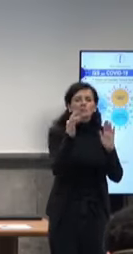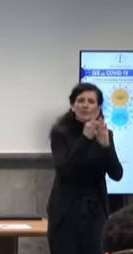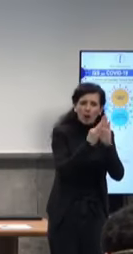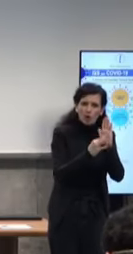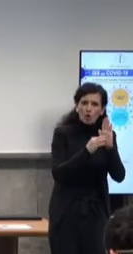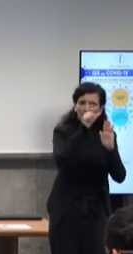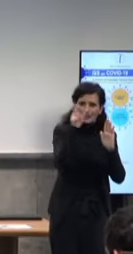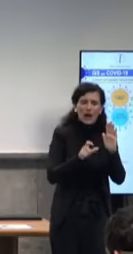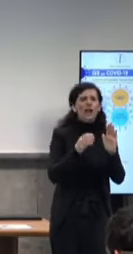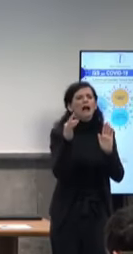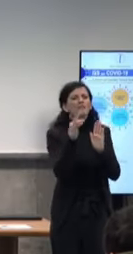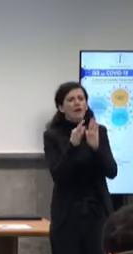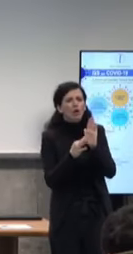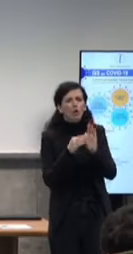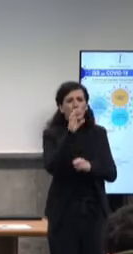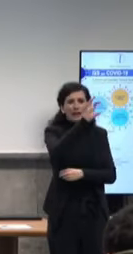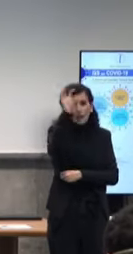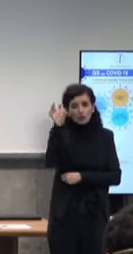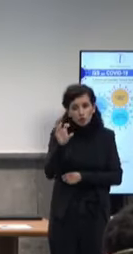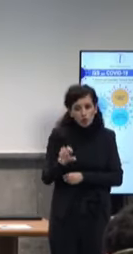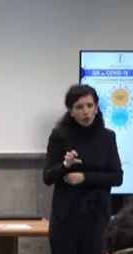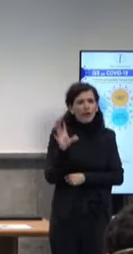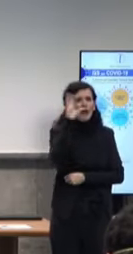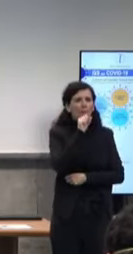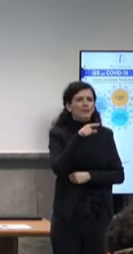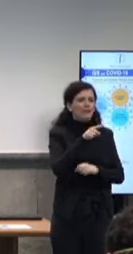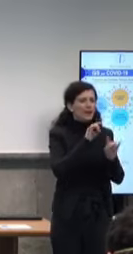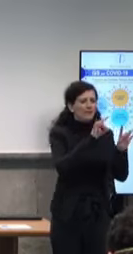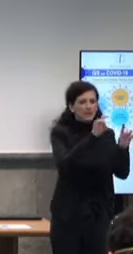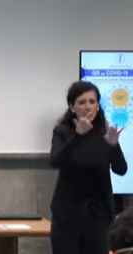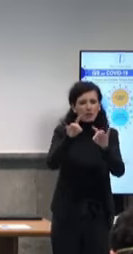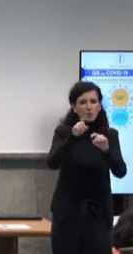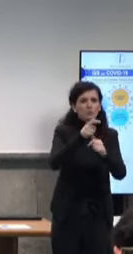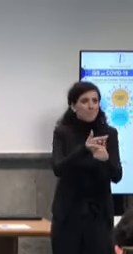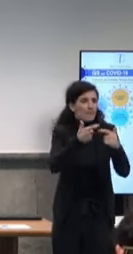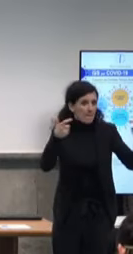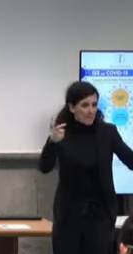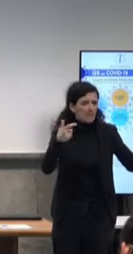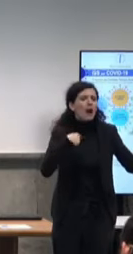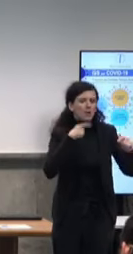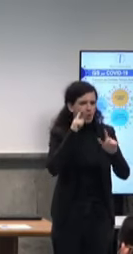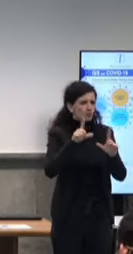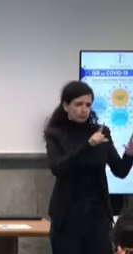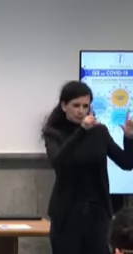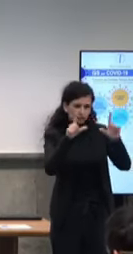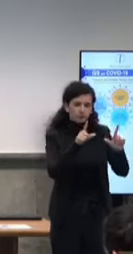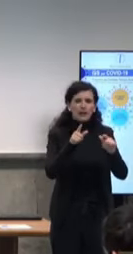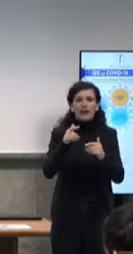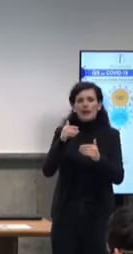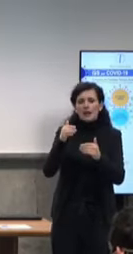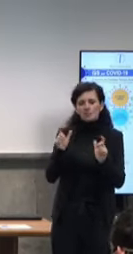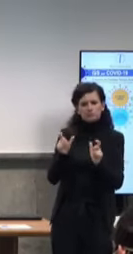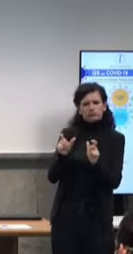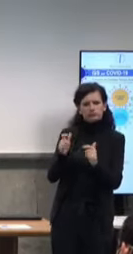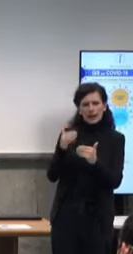in alcune regioni in questo momento soprattutto dove la circolazione è levata lo stiamo monitorizzando dove più limitata lo stiamo perfezionando